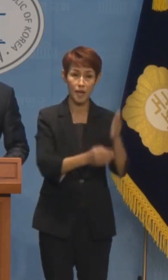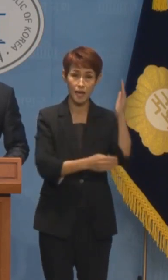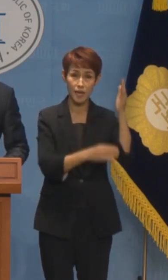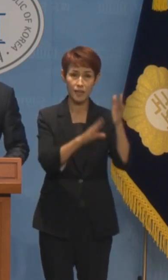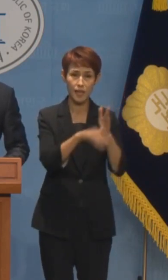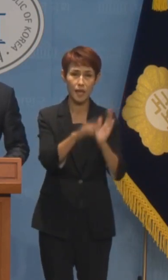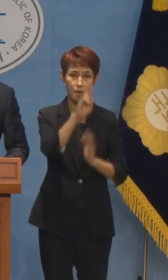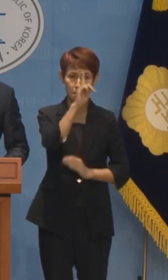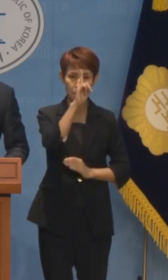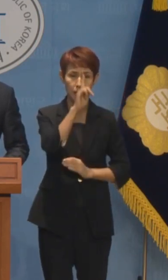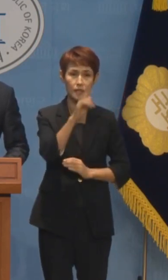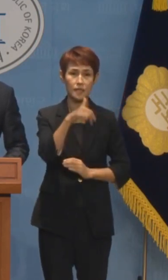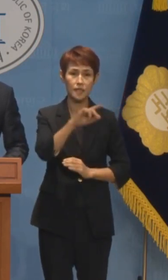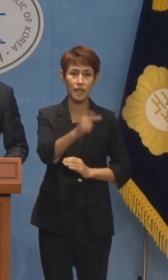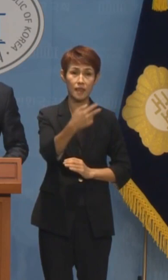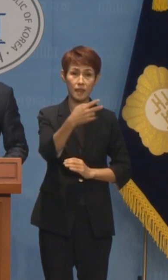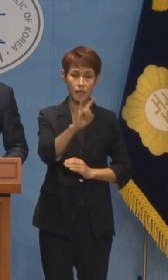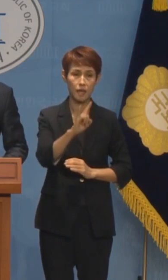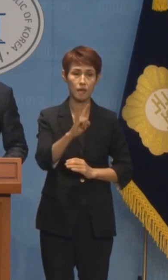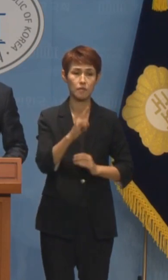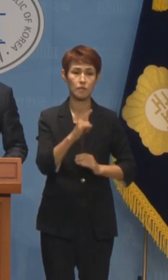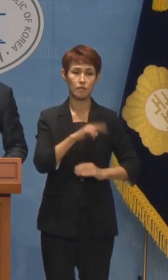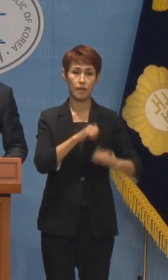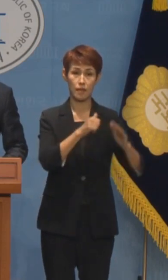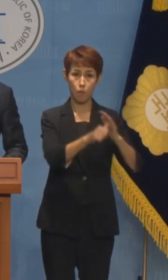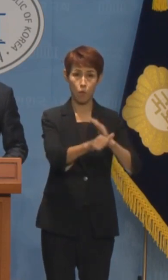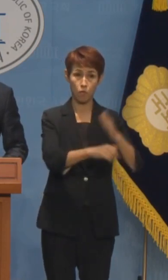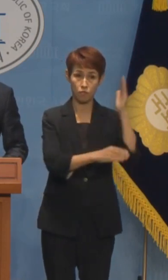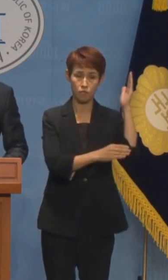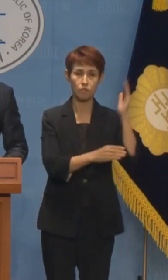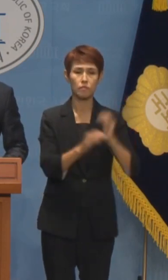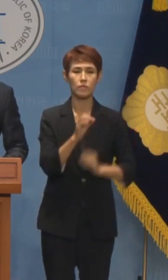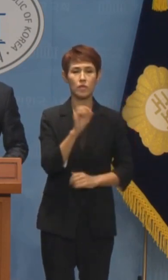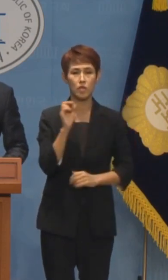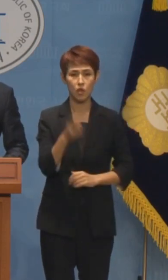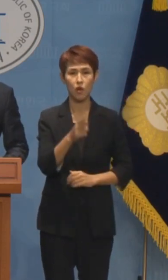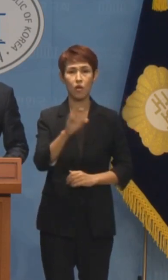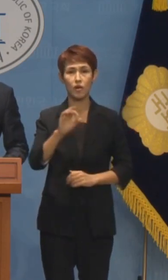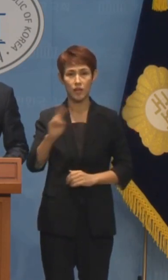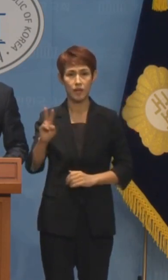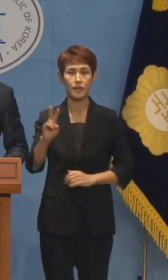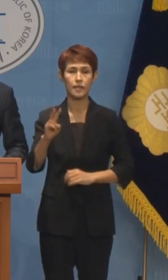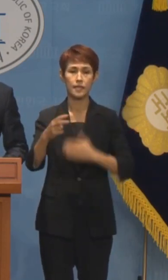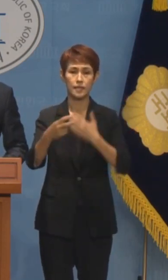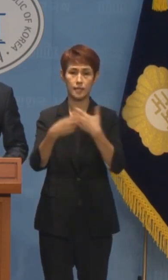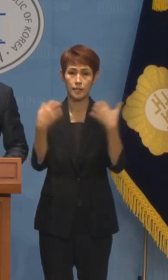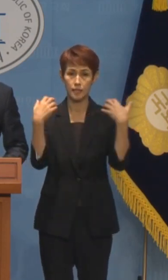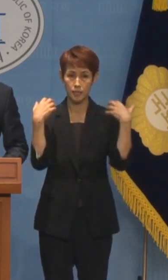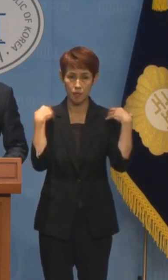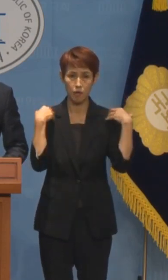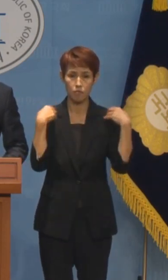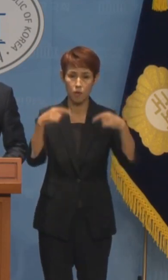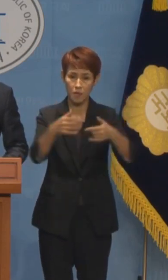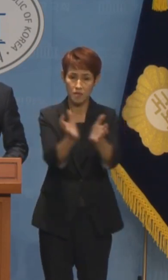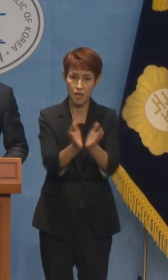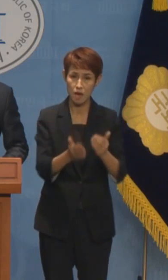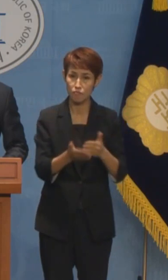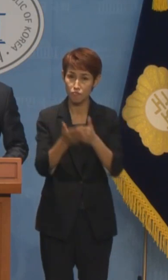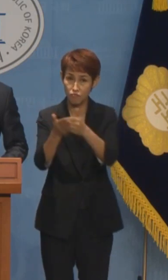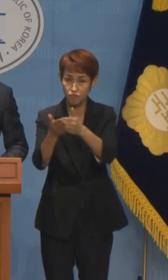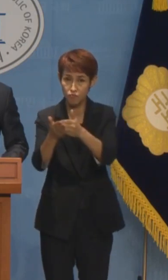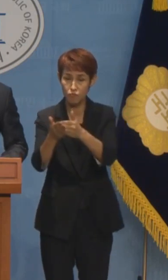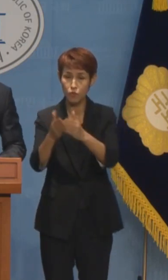원내대표가 제한한 여야 의정 협의체 구성에 국민의 힘이 늦게나마 동의한 것은